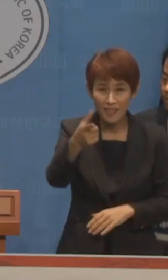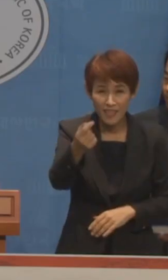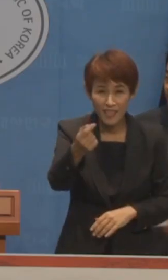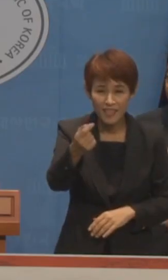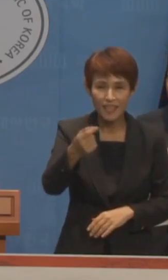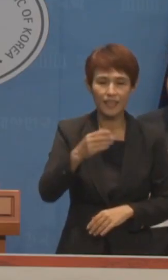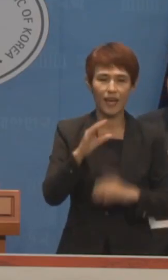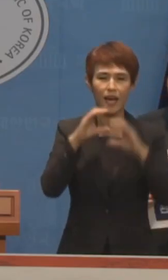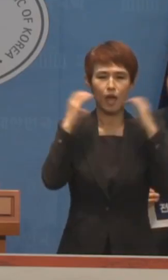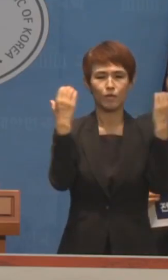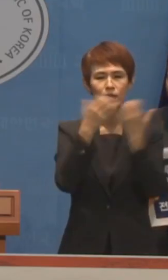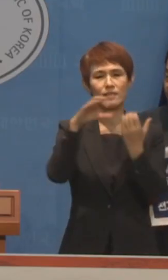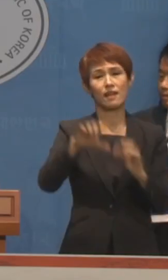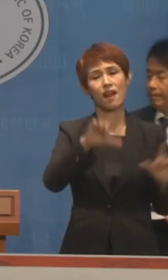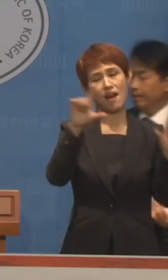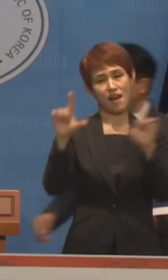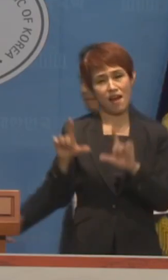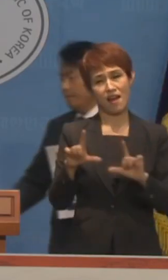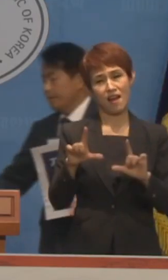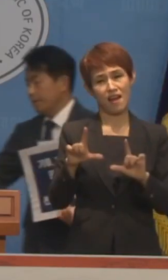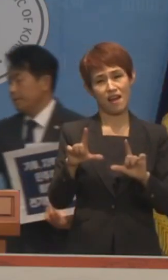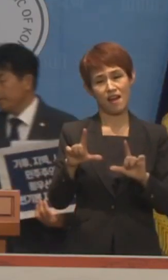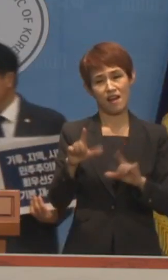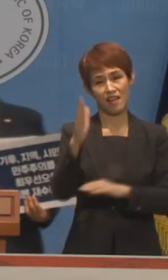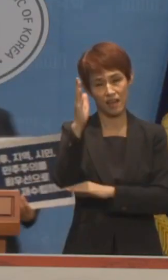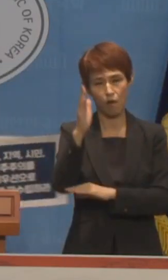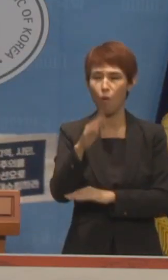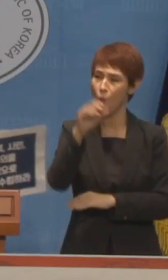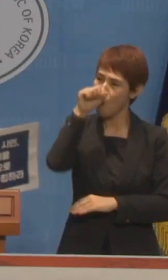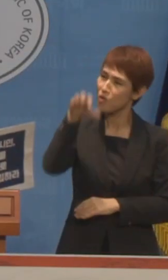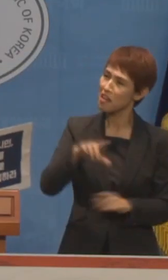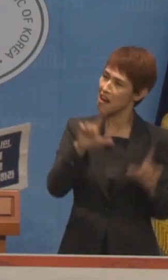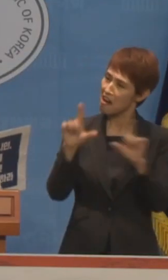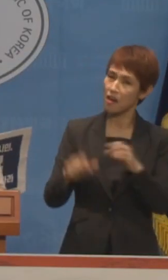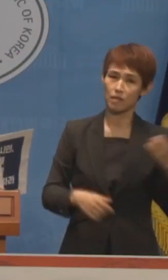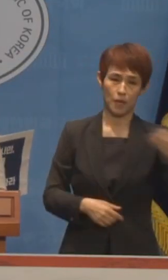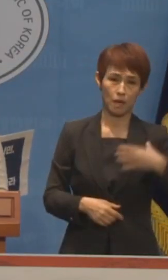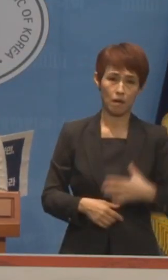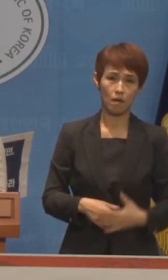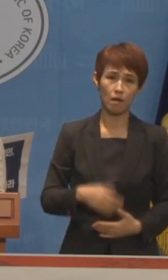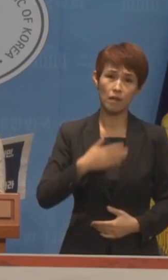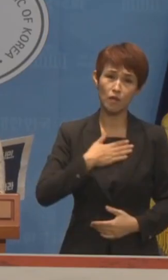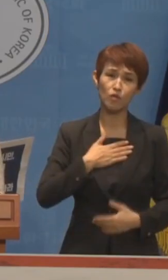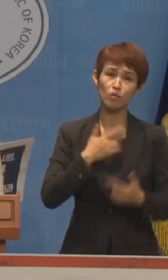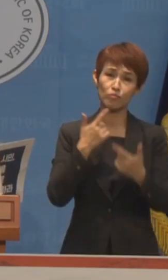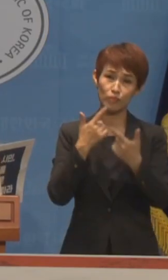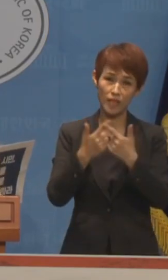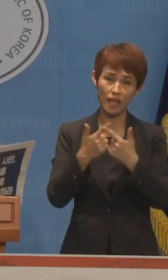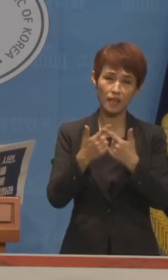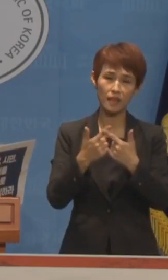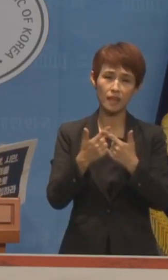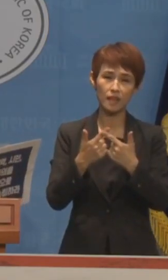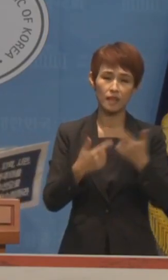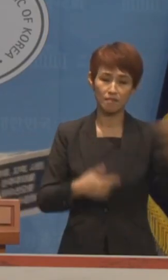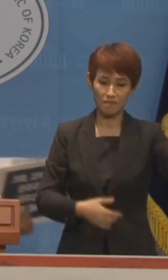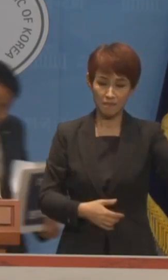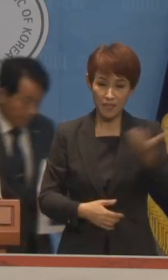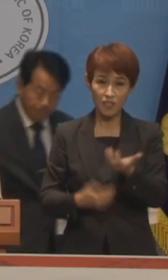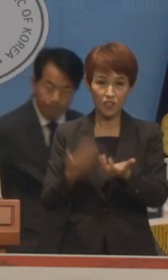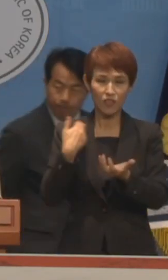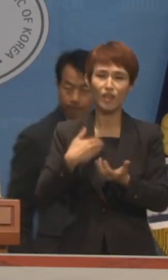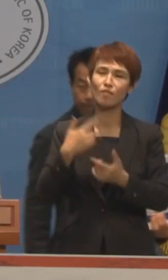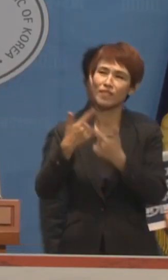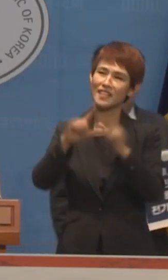해운대에 살고 있다고 하면 좋은 데 사시네요 하십니다. 저도 부산으로 10년 전 이주하기 전까지만 해도